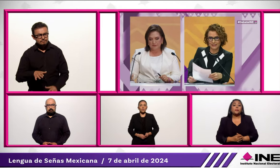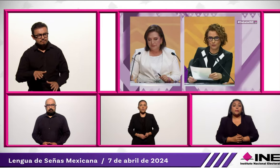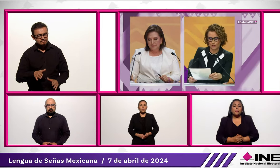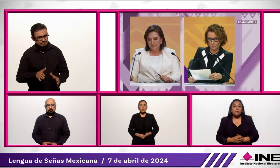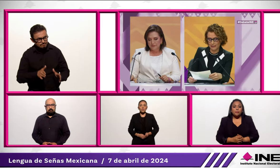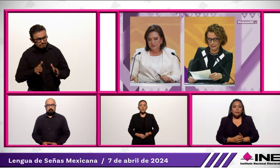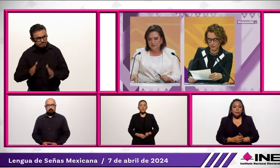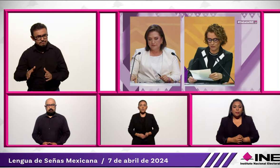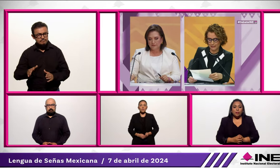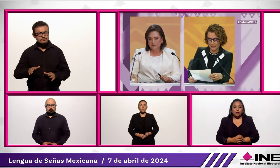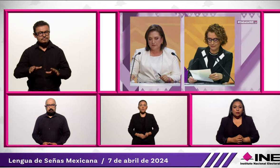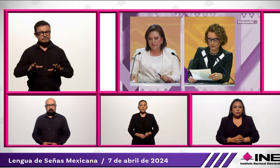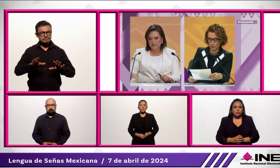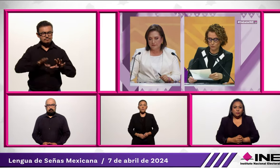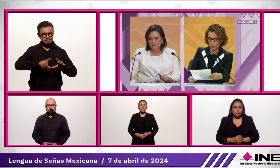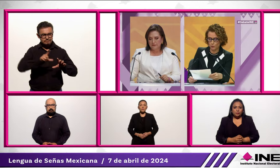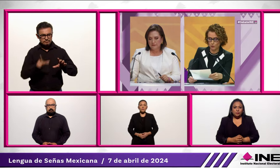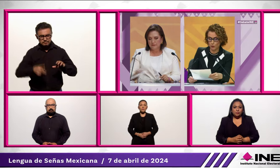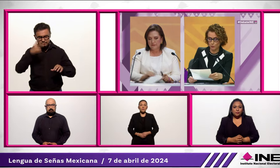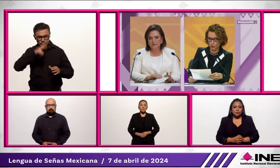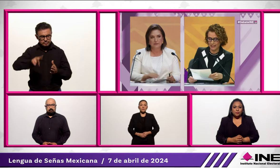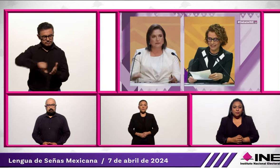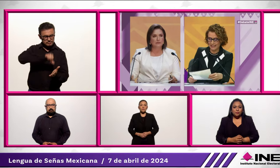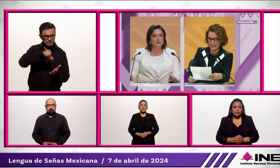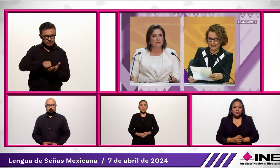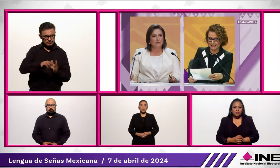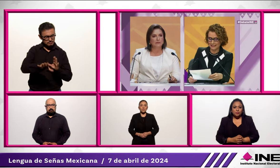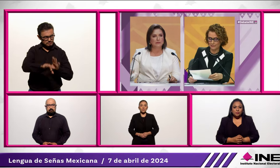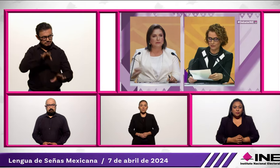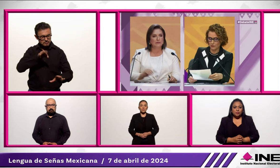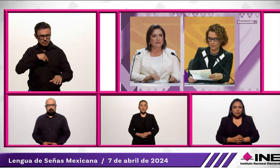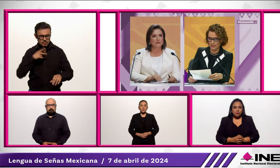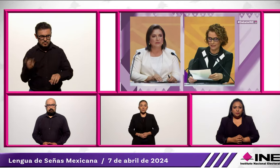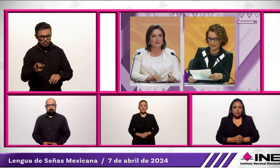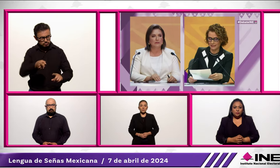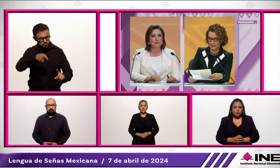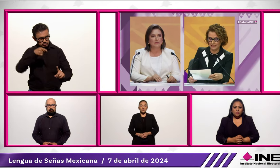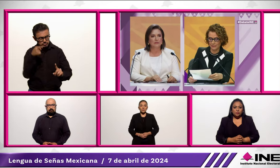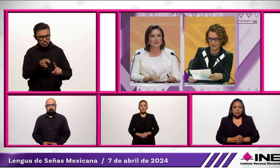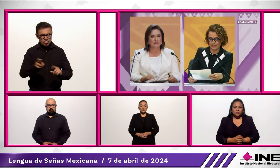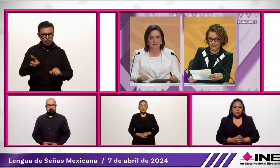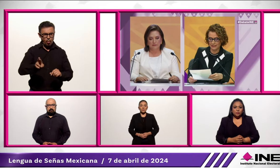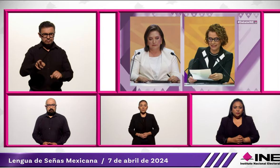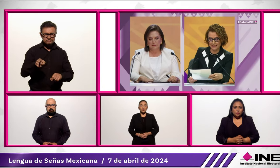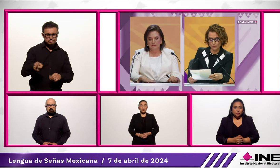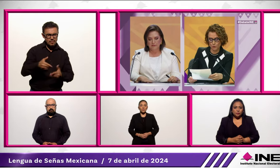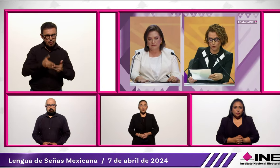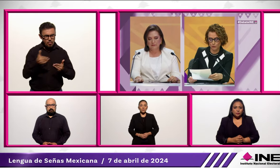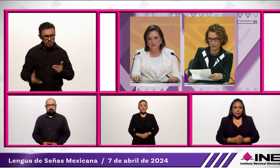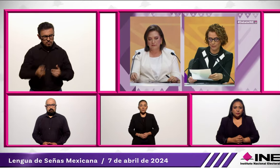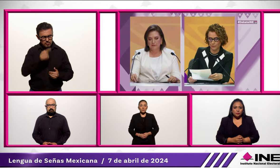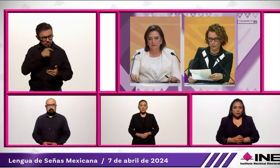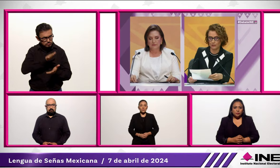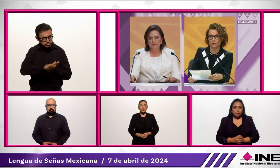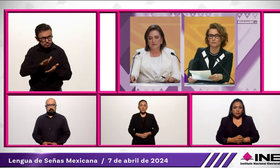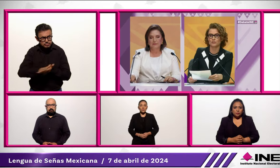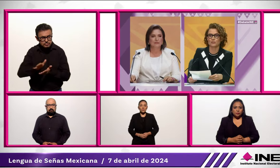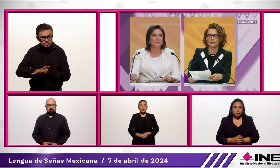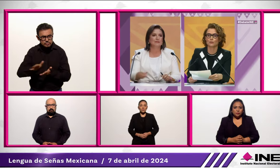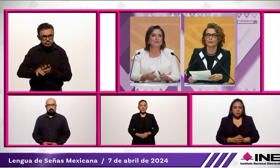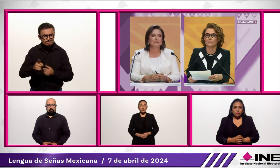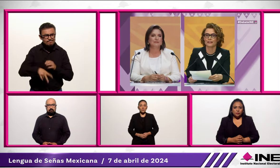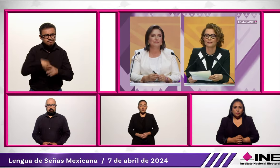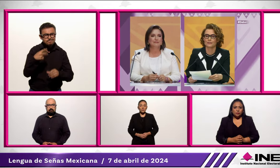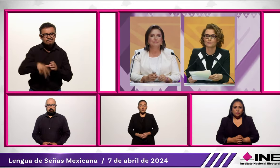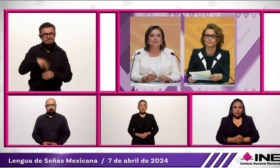zona centro del país, Xóchitl Gálvez. ¿Cómo solucionaría el desabasto de medicinas que está presente desde hace mucho tiempo en los servicios